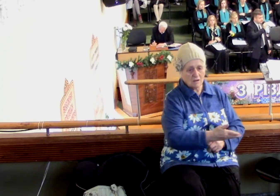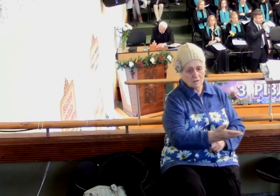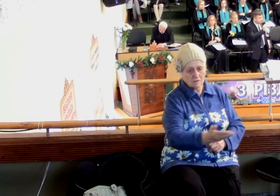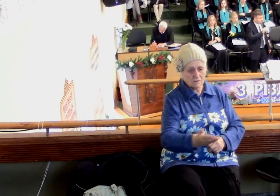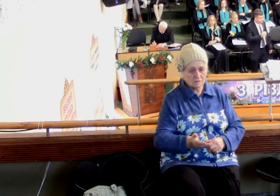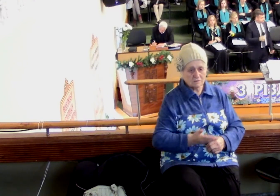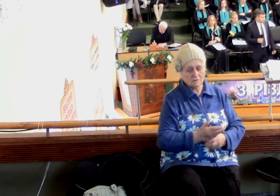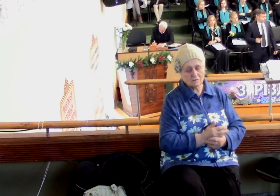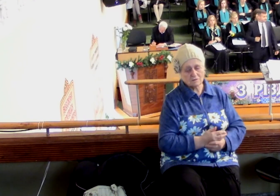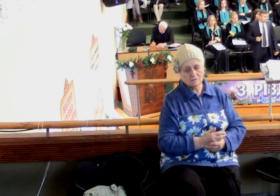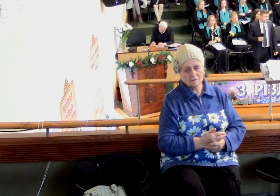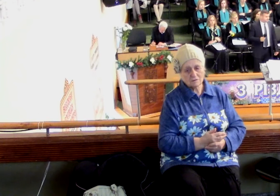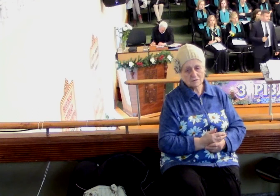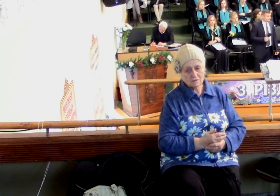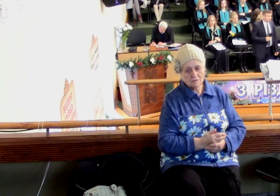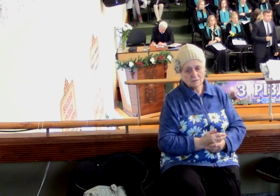нас.